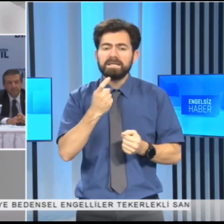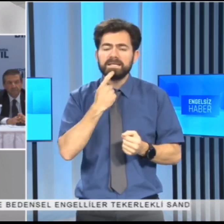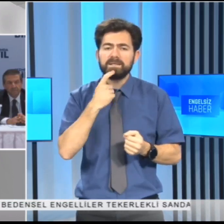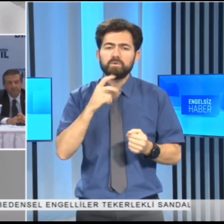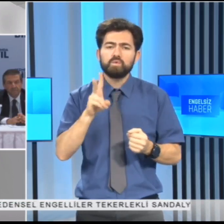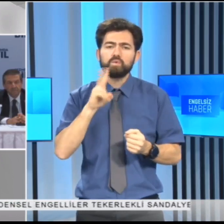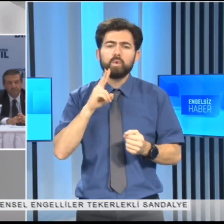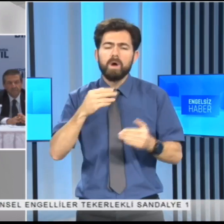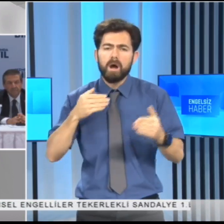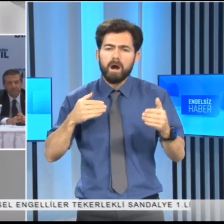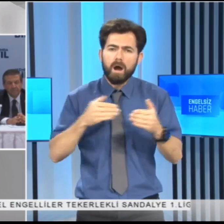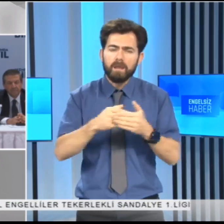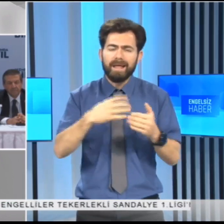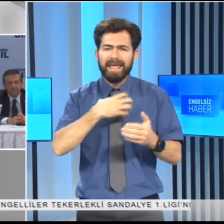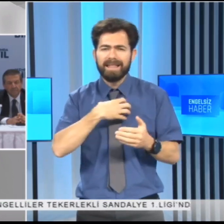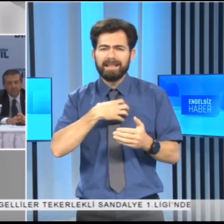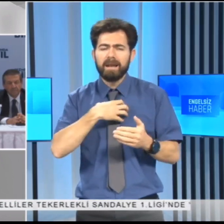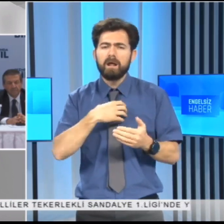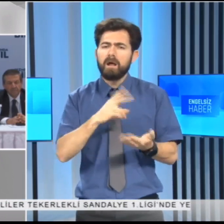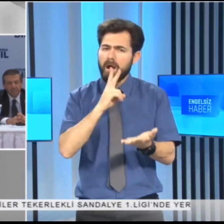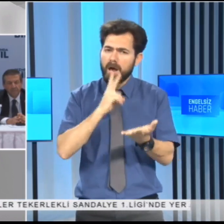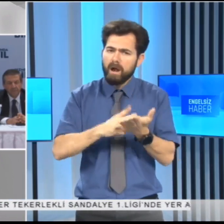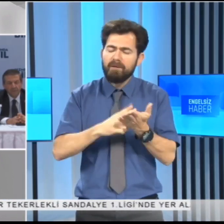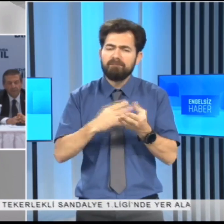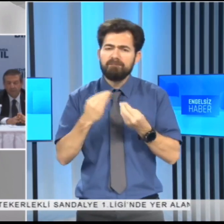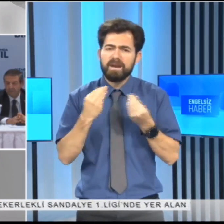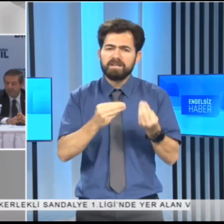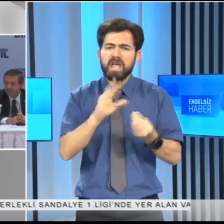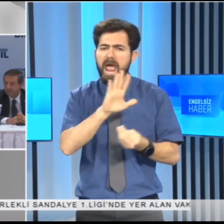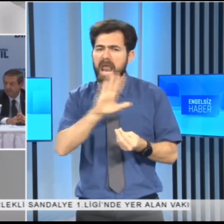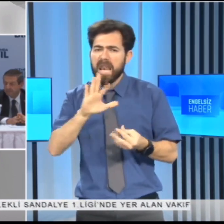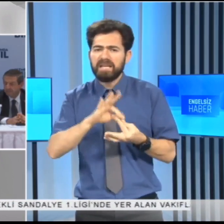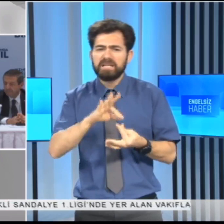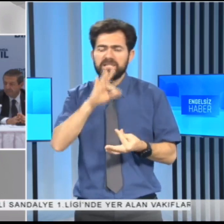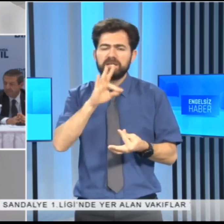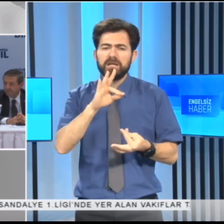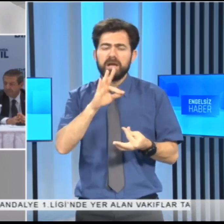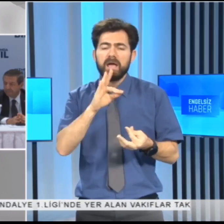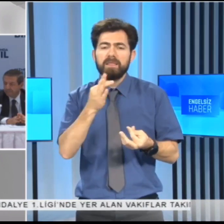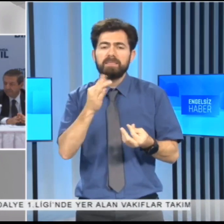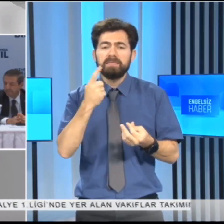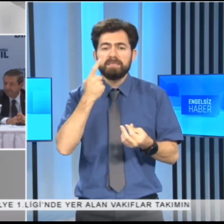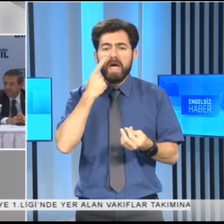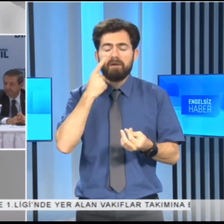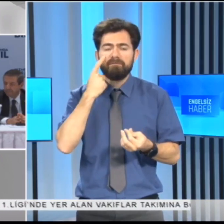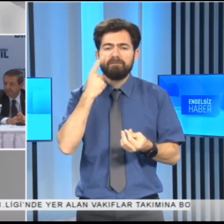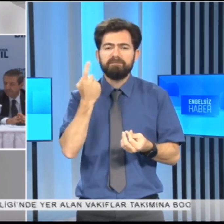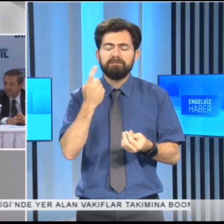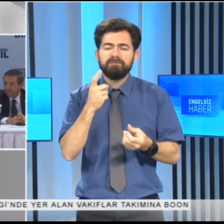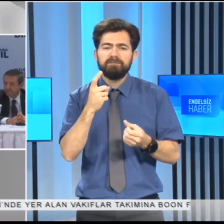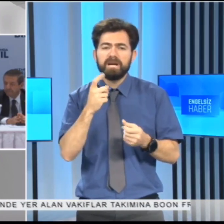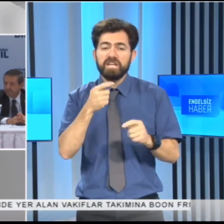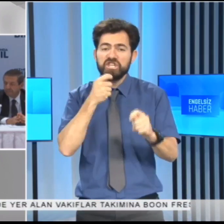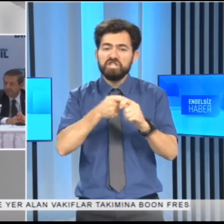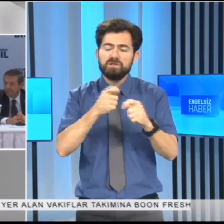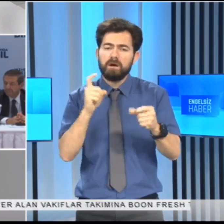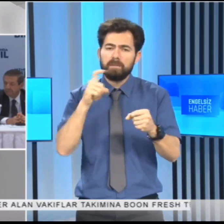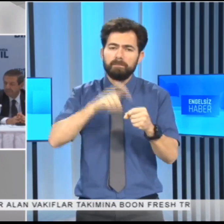kadar kendilerinin uygun göreceği 50 kişiyi devlete istihdam yapacağız